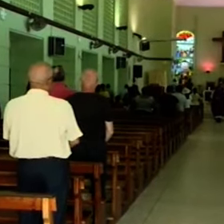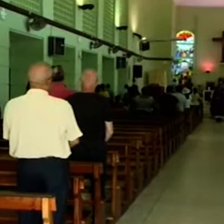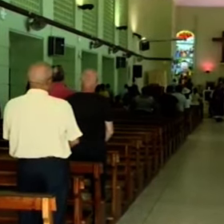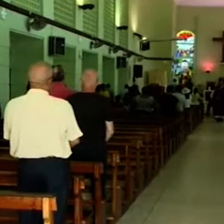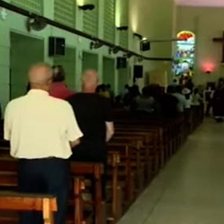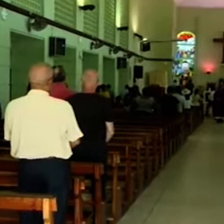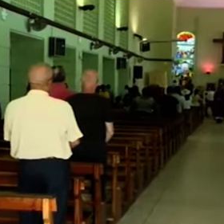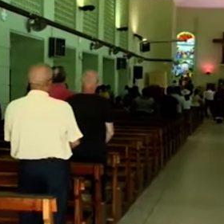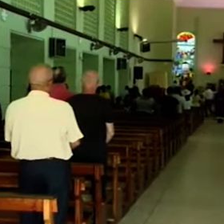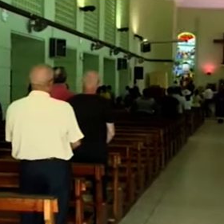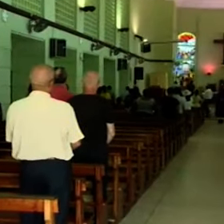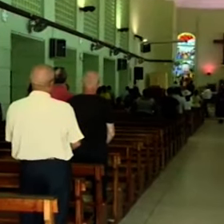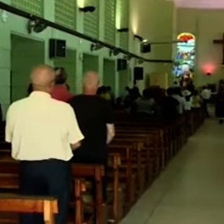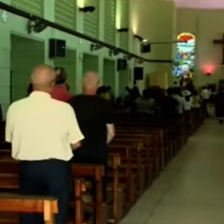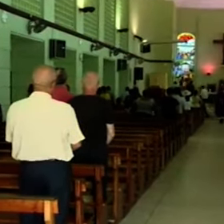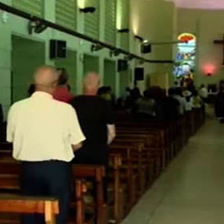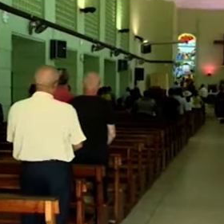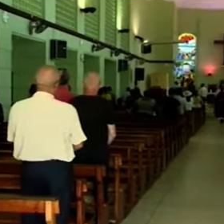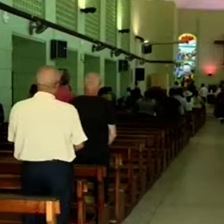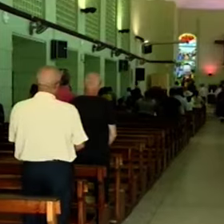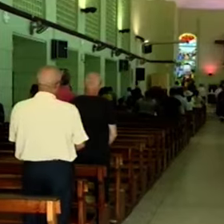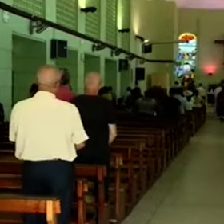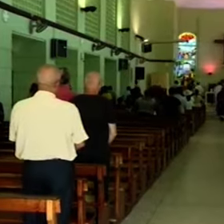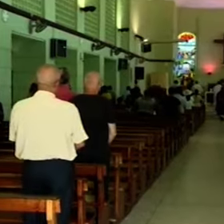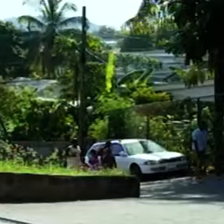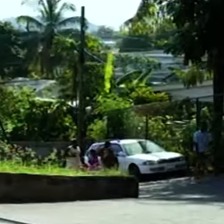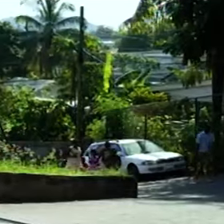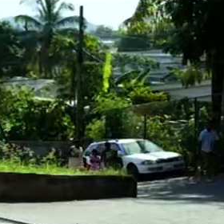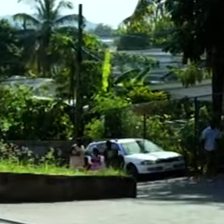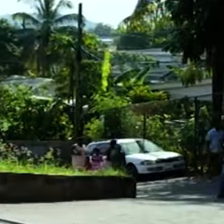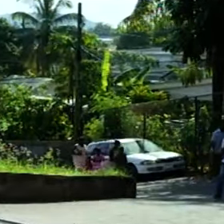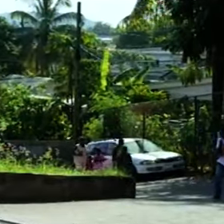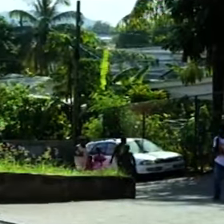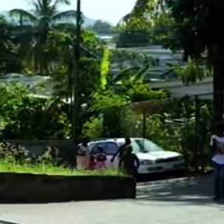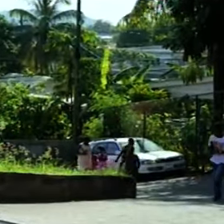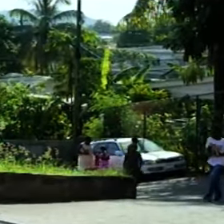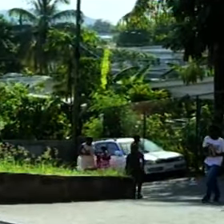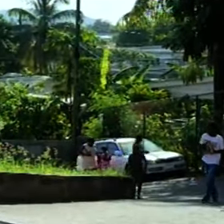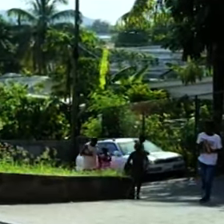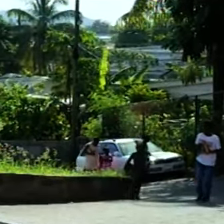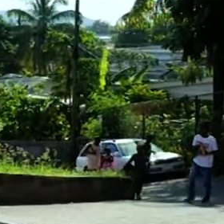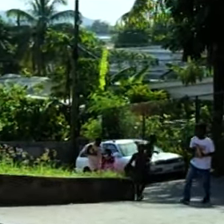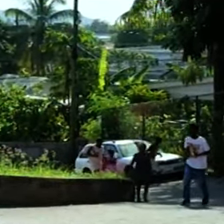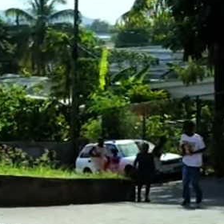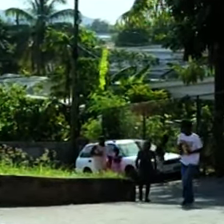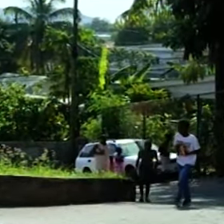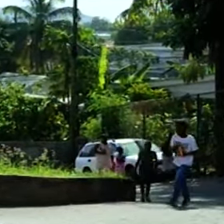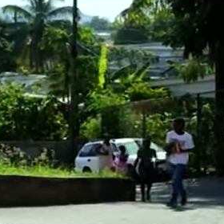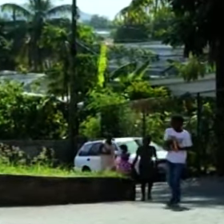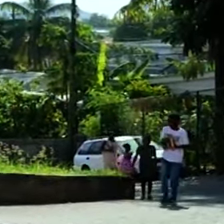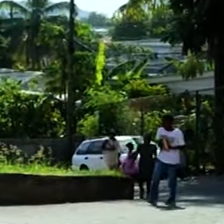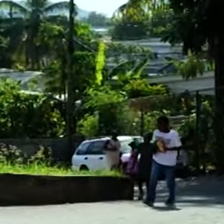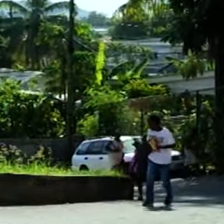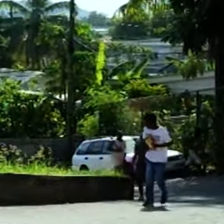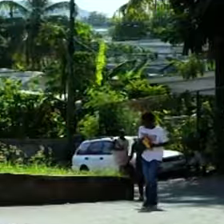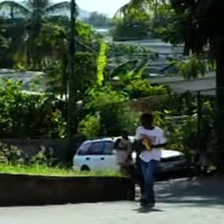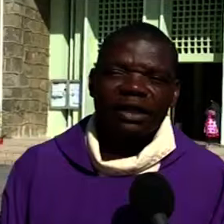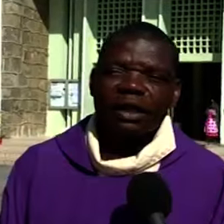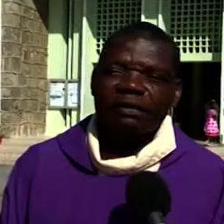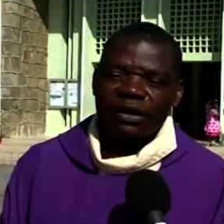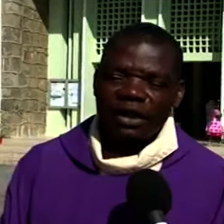matin, et pour lui, tout est pareil et dimanche normal, excepté façon qui ben croyant, il donne la paix. Bah, des